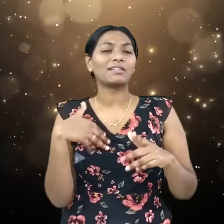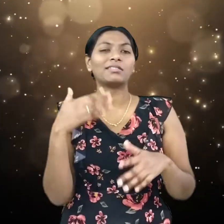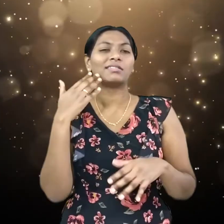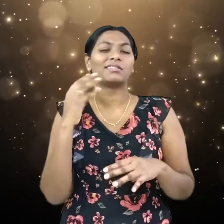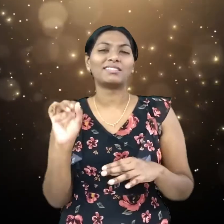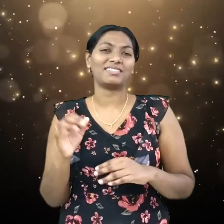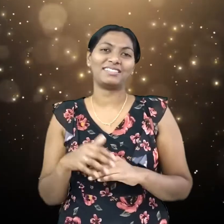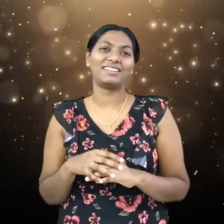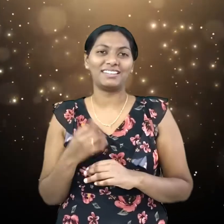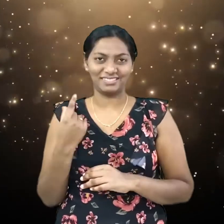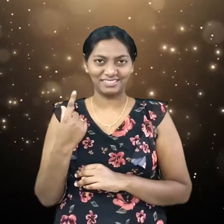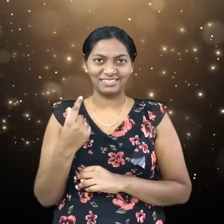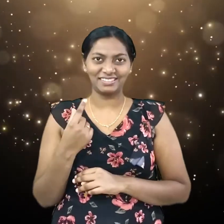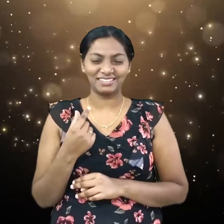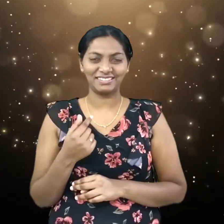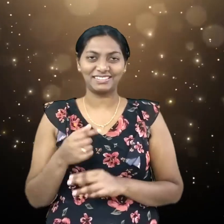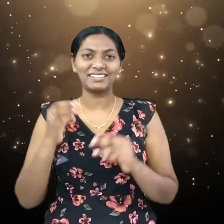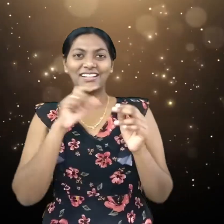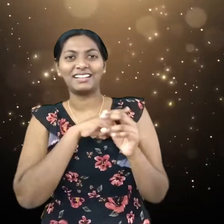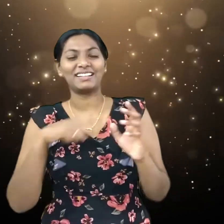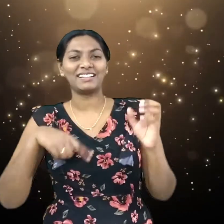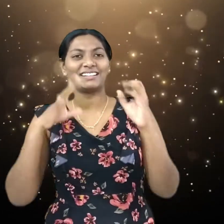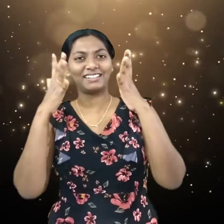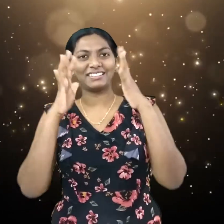आता। प्रेज द लॉर्ड, सही ना, हालेलुया